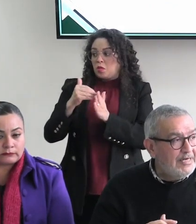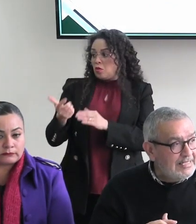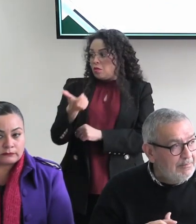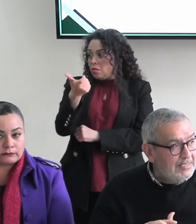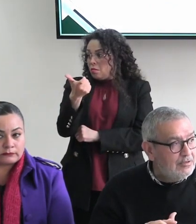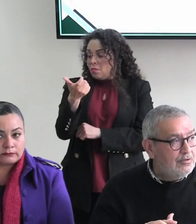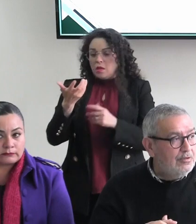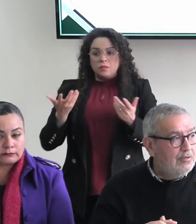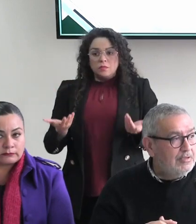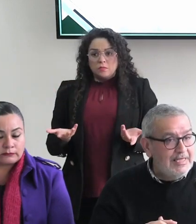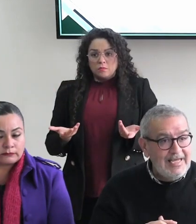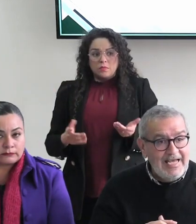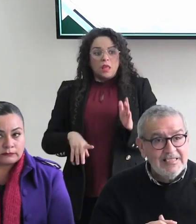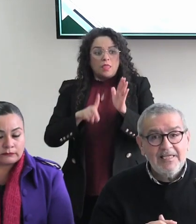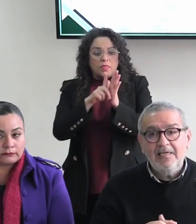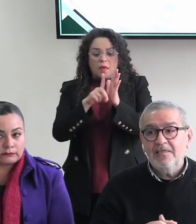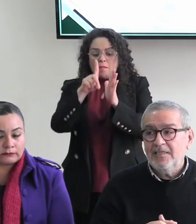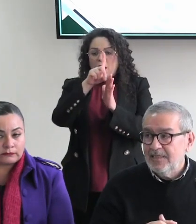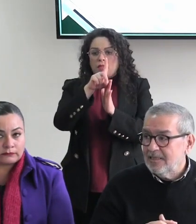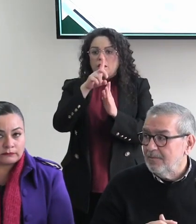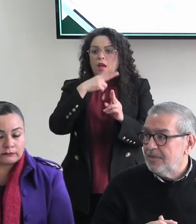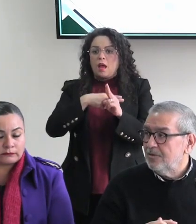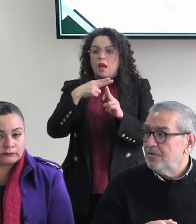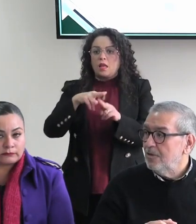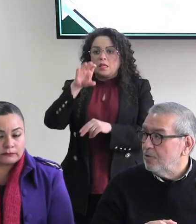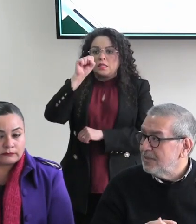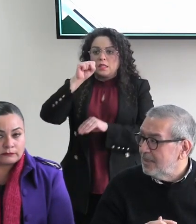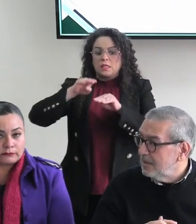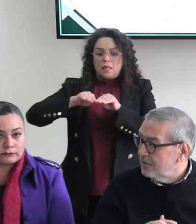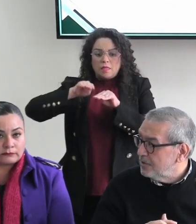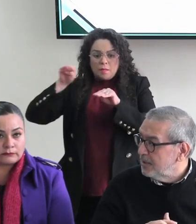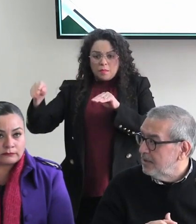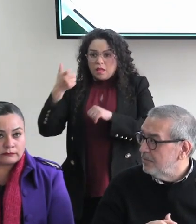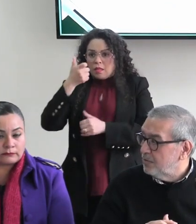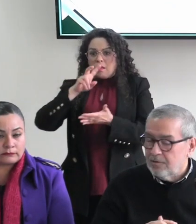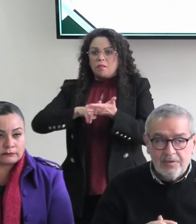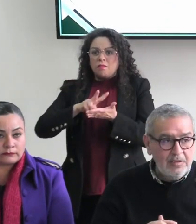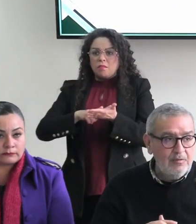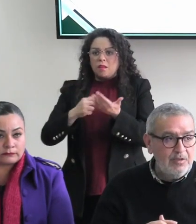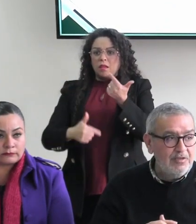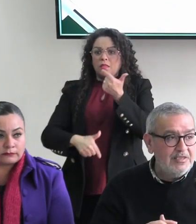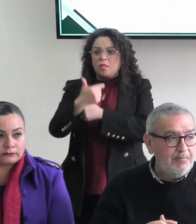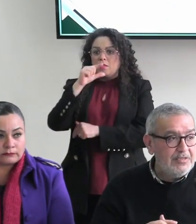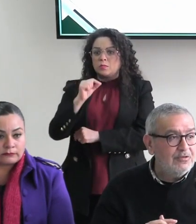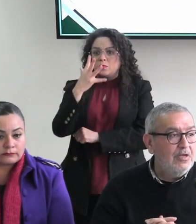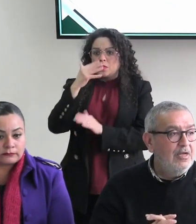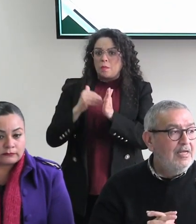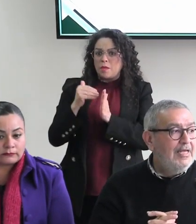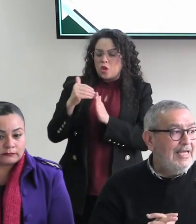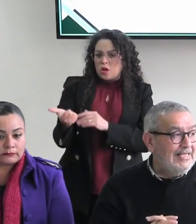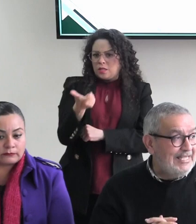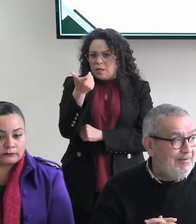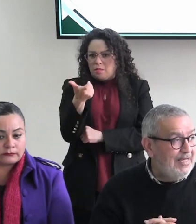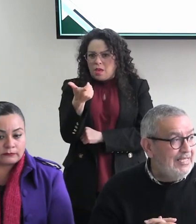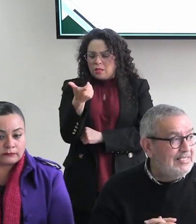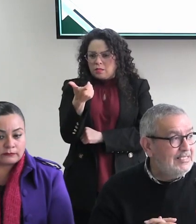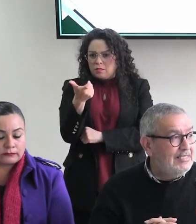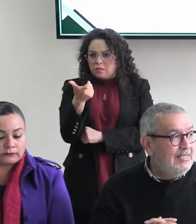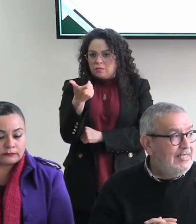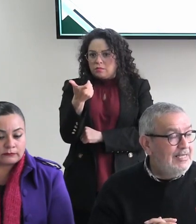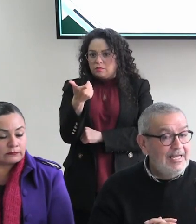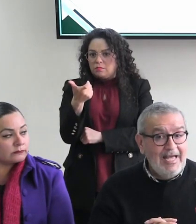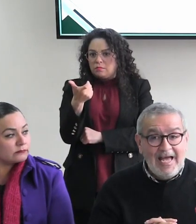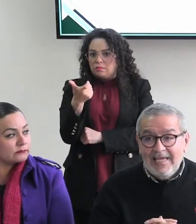Un departamento de hasta 60 metros cuestan 12,5 millones de pesos. El tema